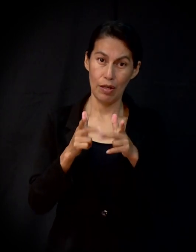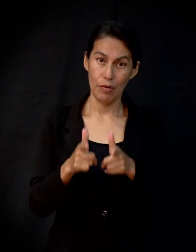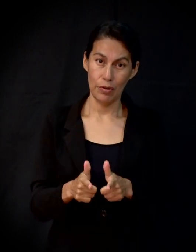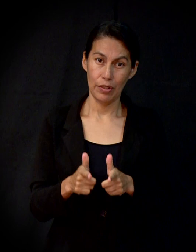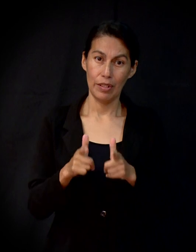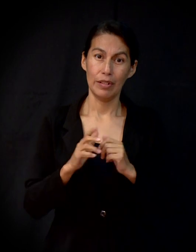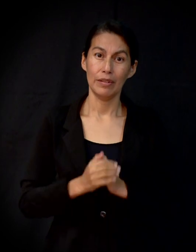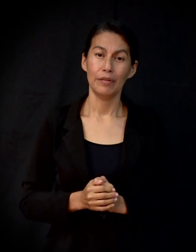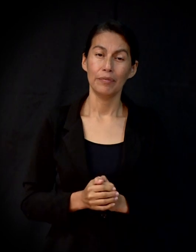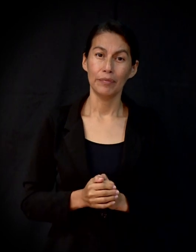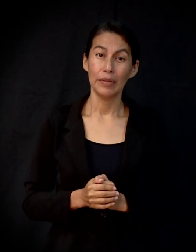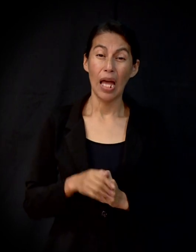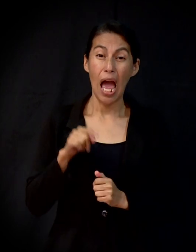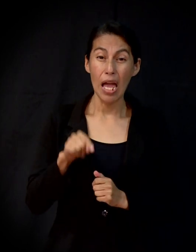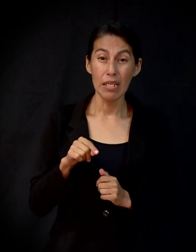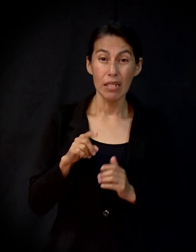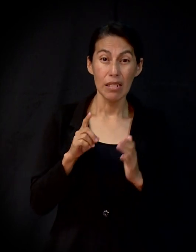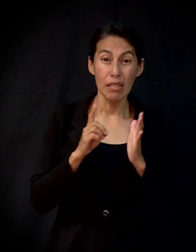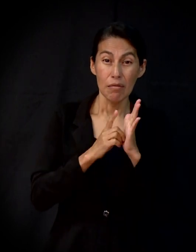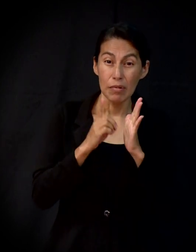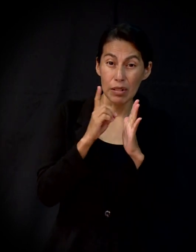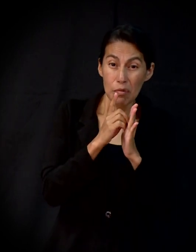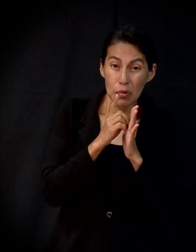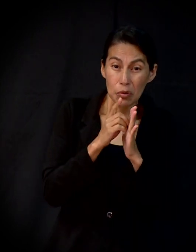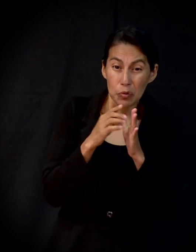en un apartamento chiquitito.